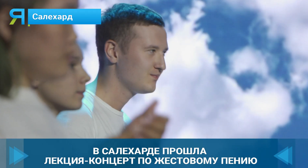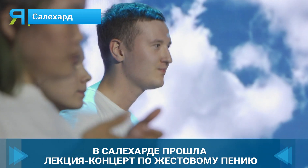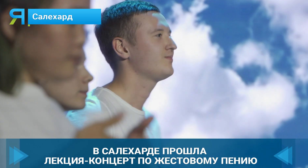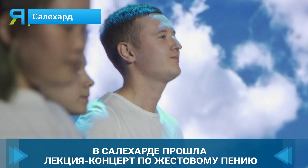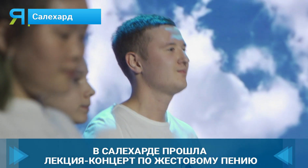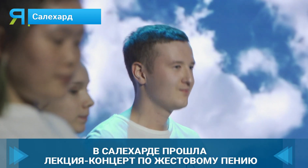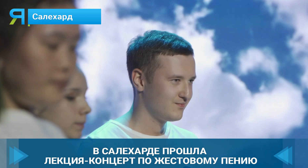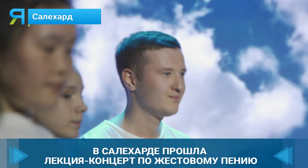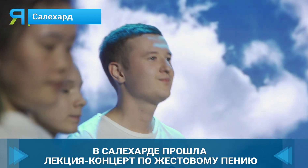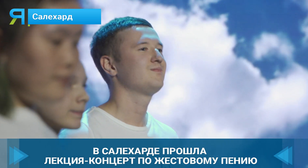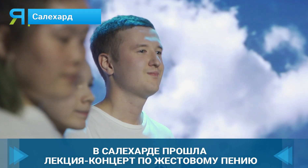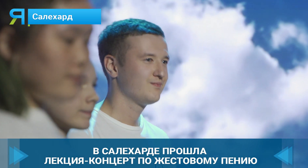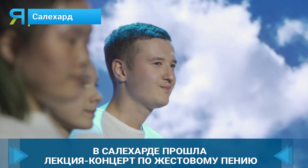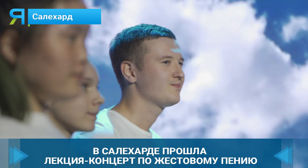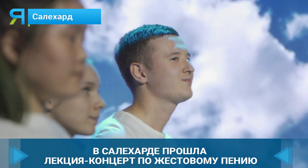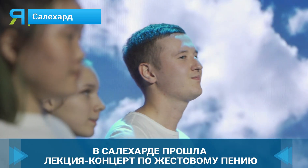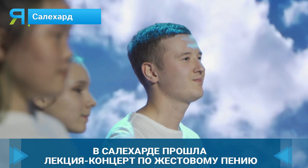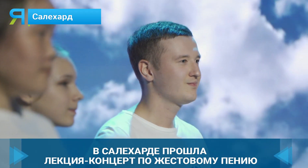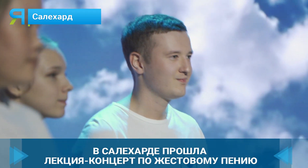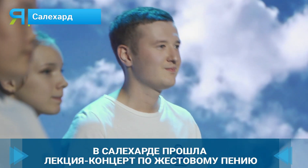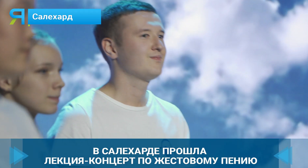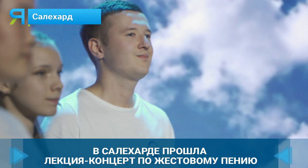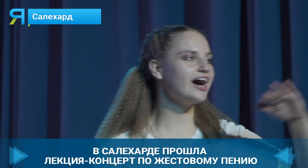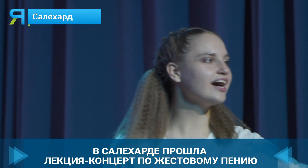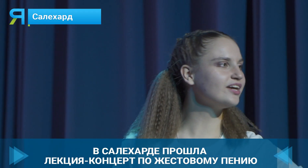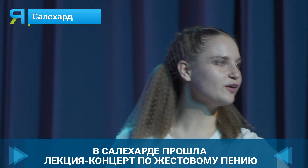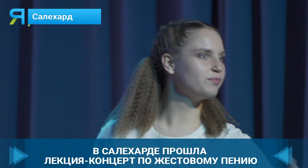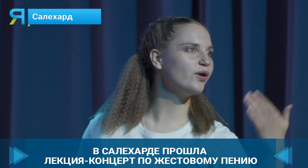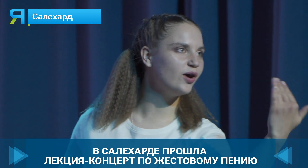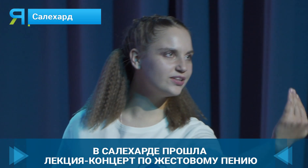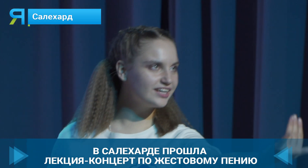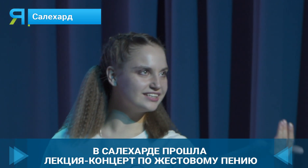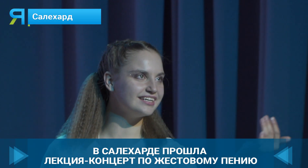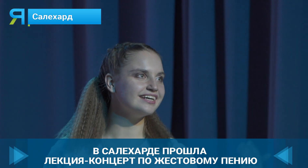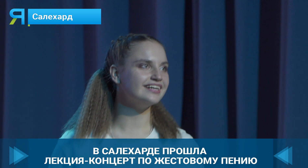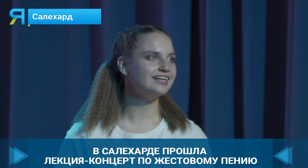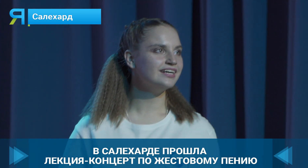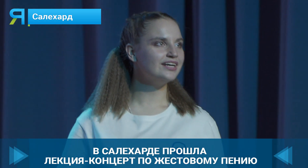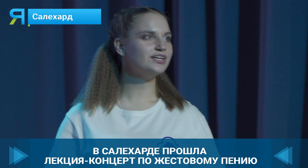песней «Лететь» участники проекта «Смысл» в руках в октябре отправятся в Мурманск. А пока высшая похвала от ямальских зрителей.